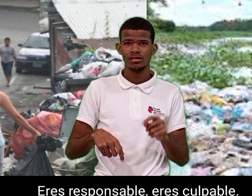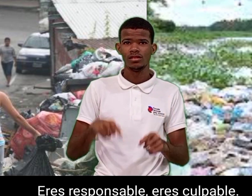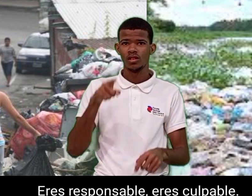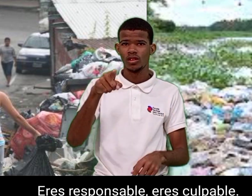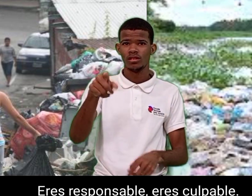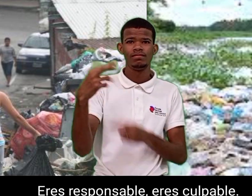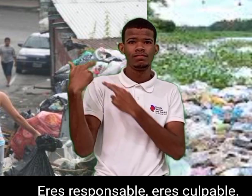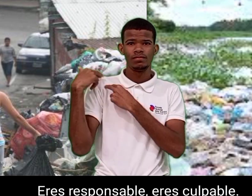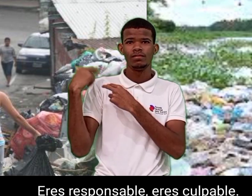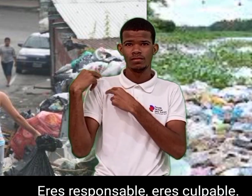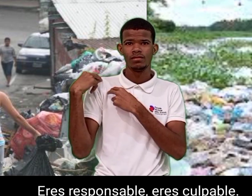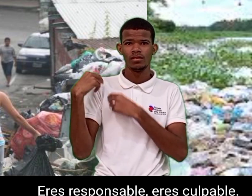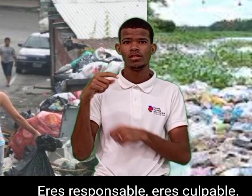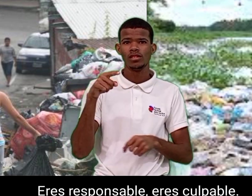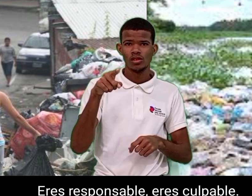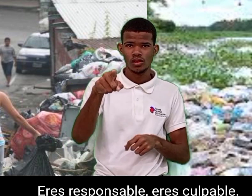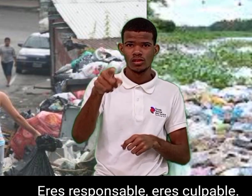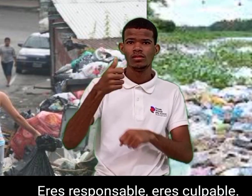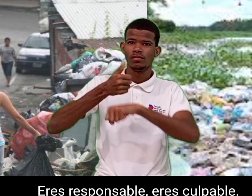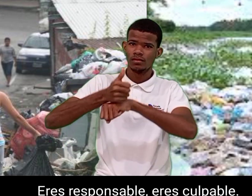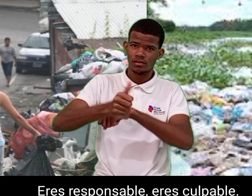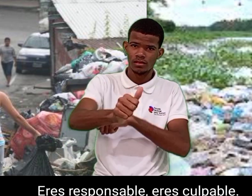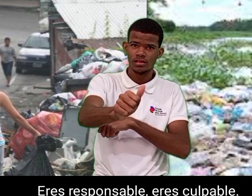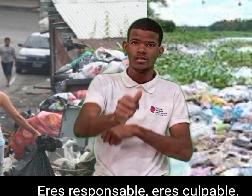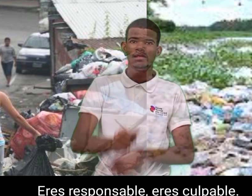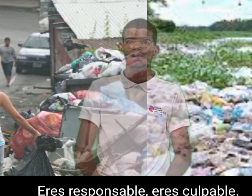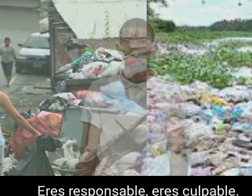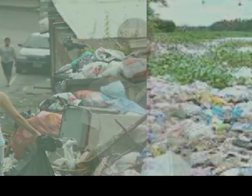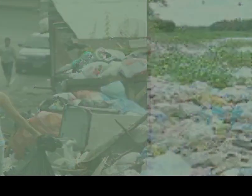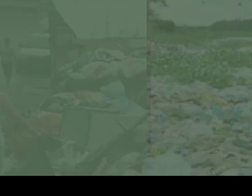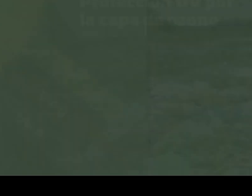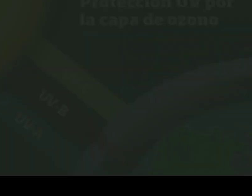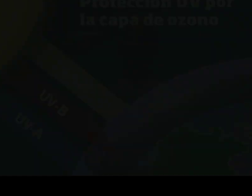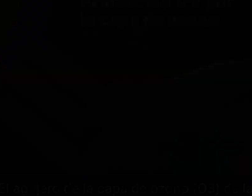eres responsable eres culpable